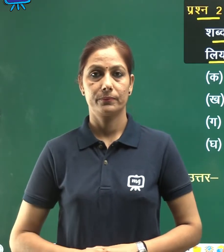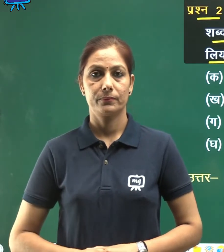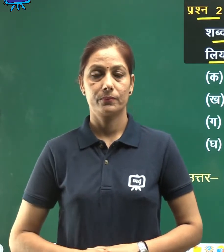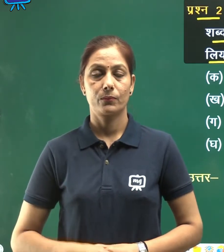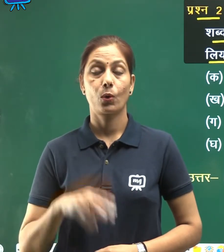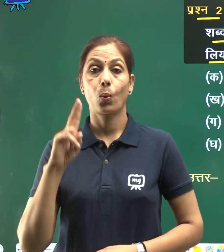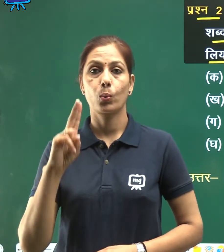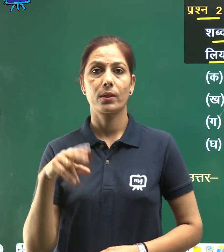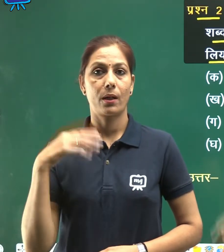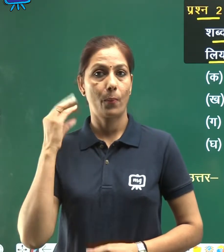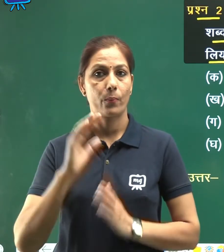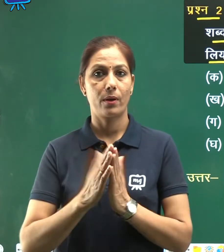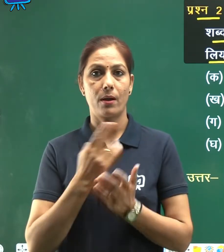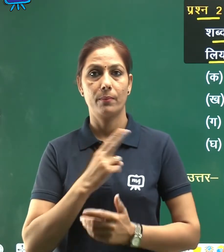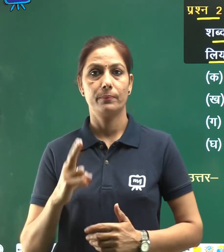दूसरा दिलो दानिश,